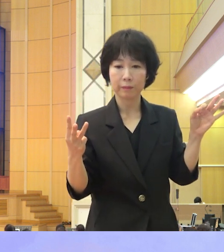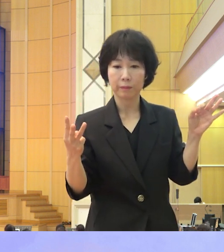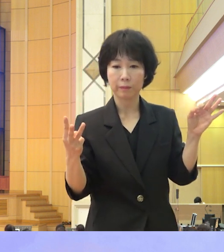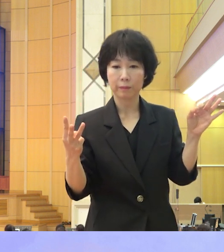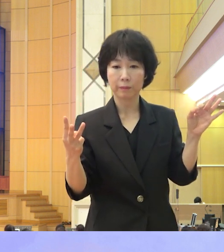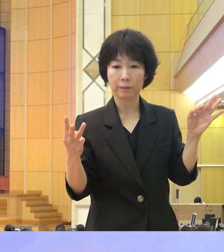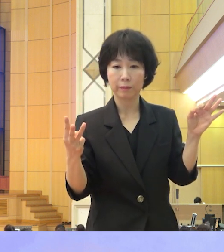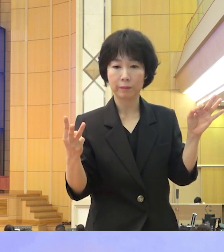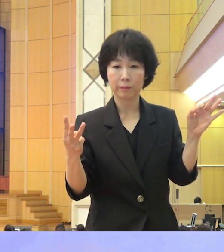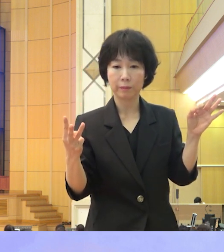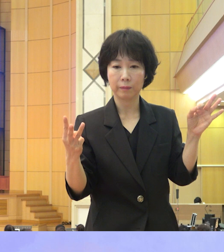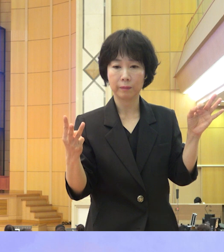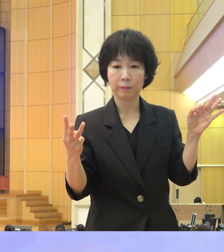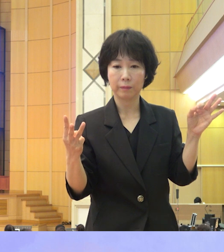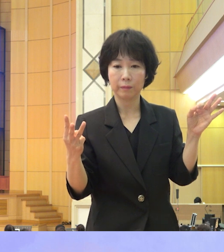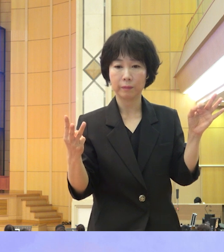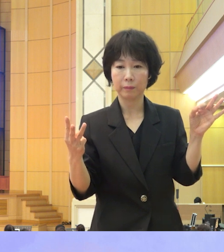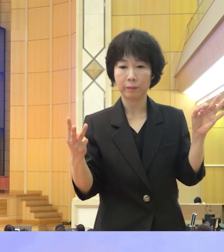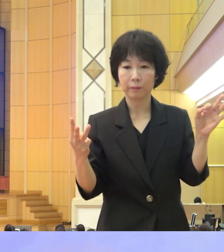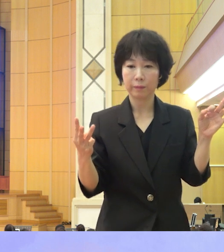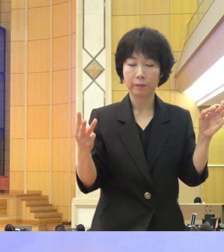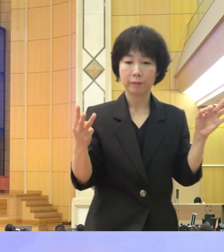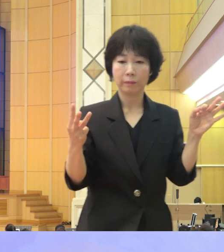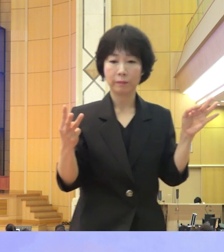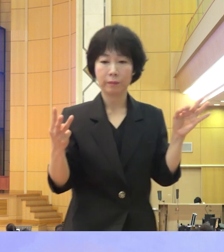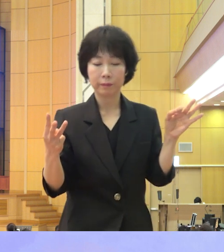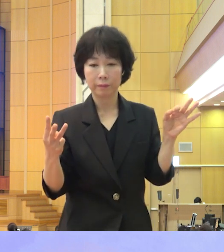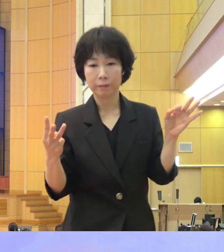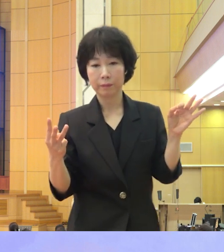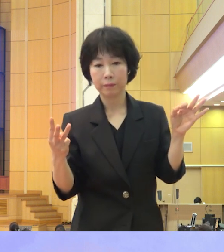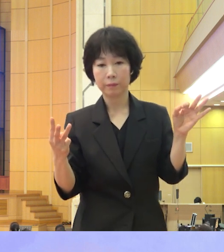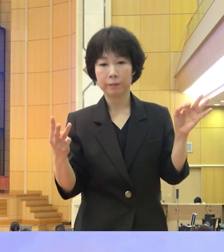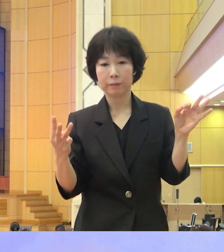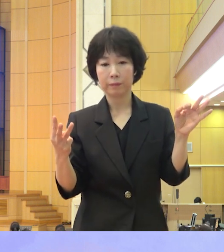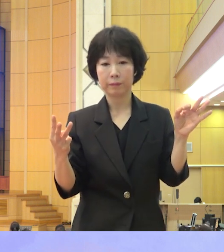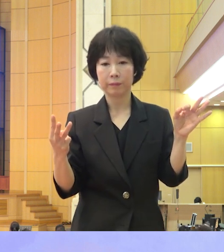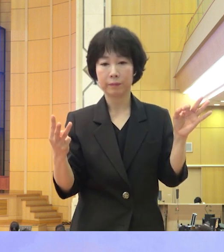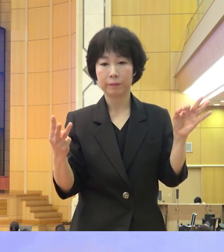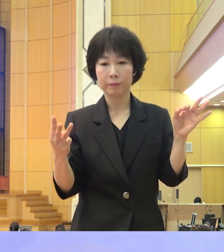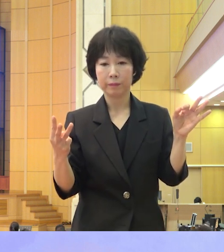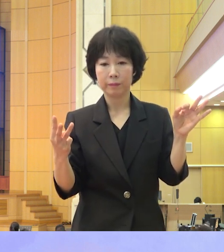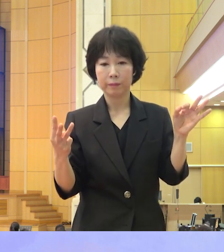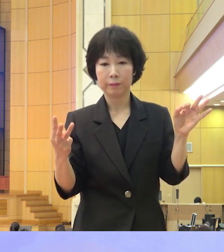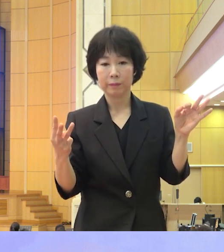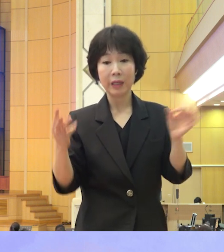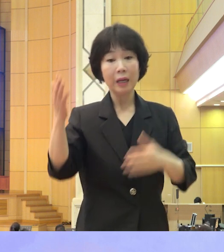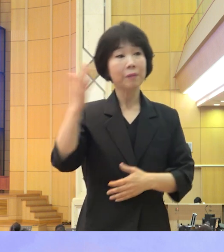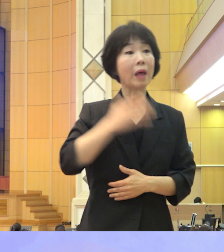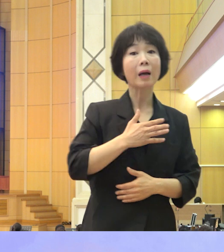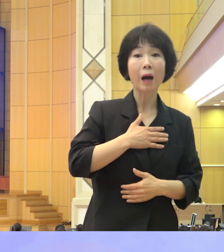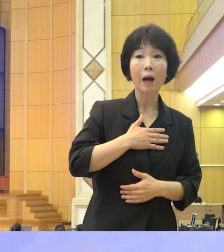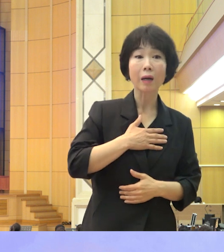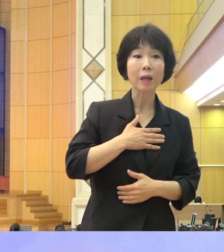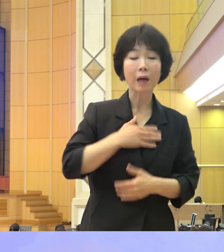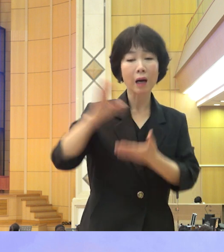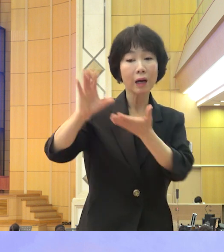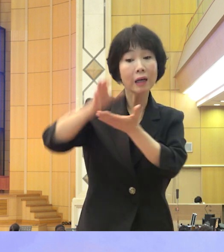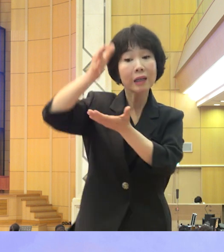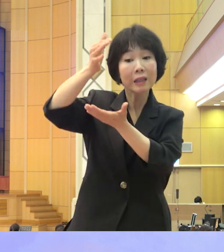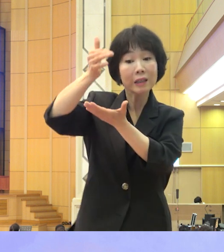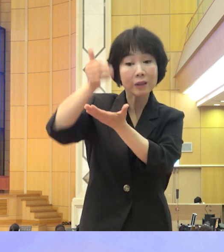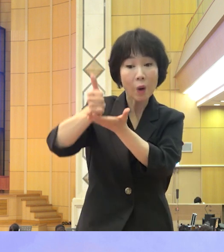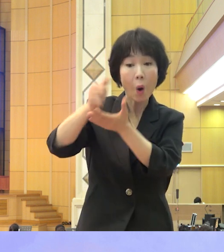성령에 의해서 영감을 통해서 주신 말씀인데, 자기 자신이 이렇게 말했습니다. 내가 그리스도와